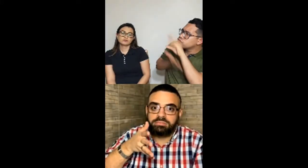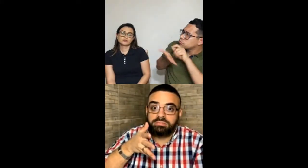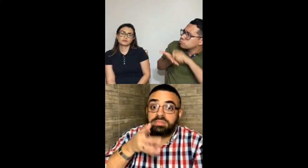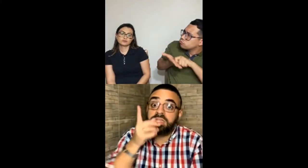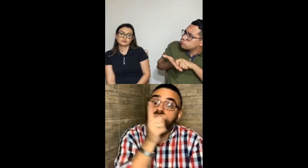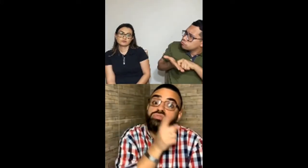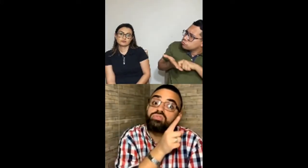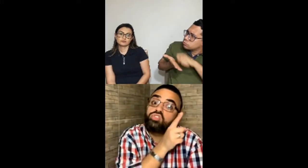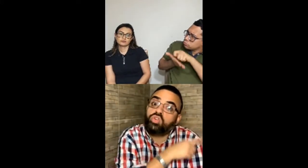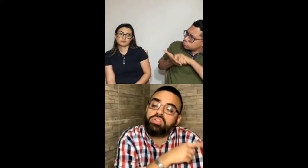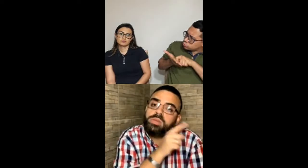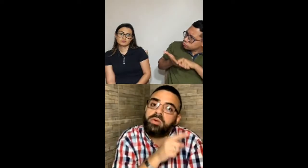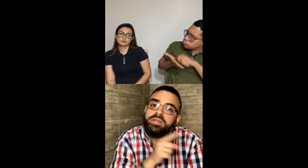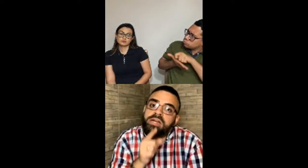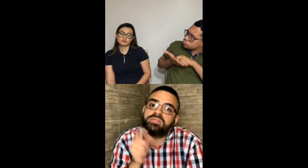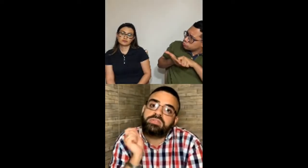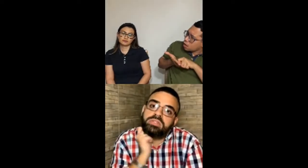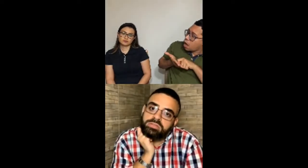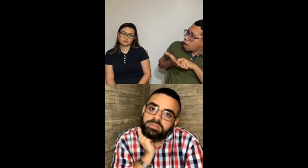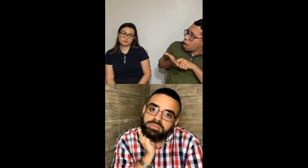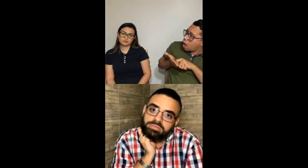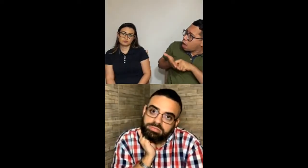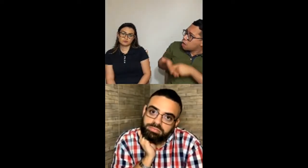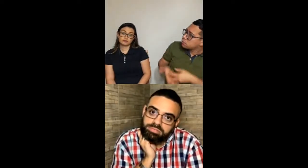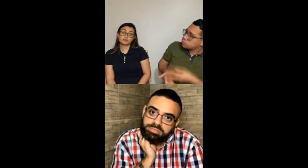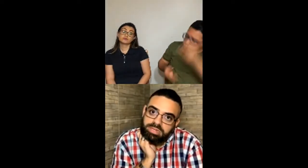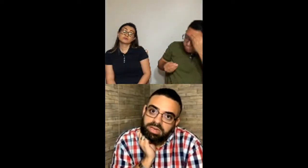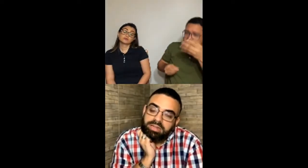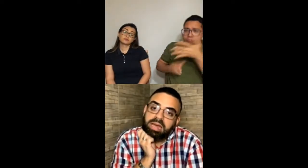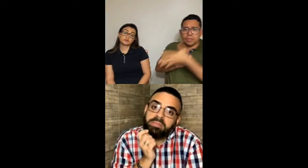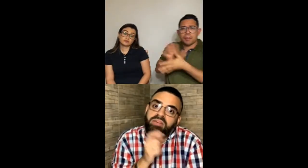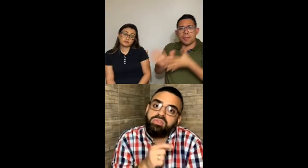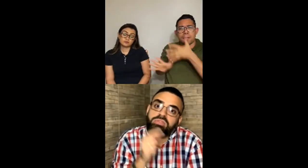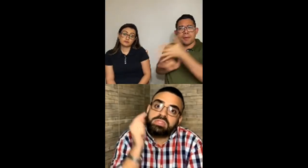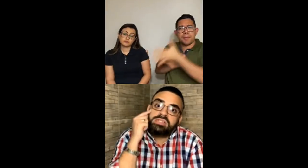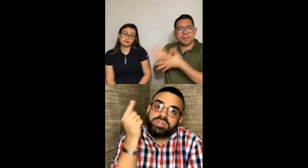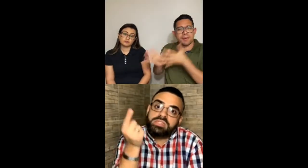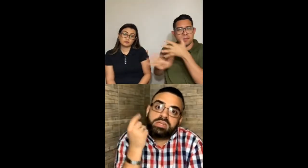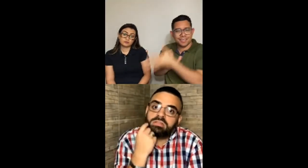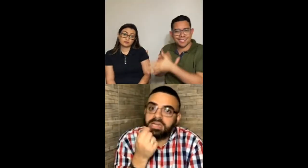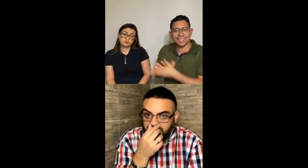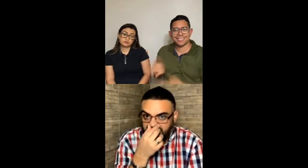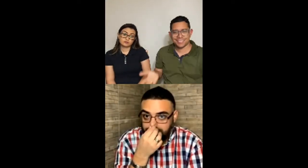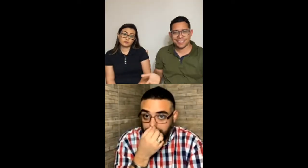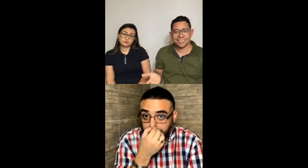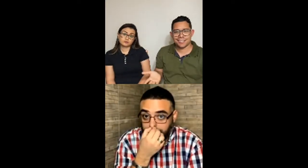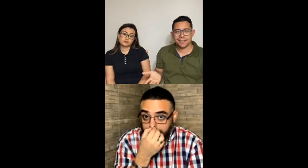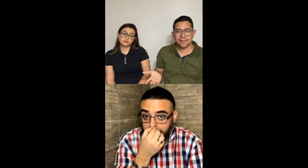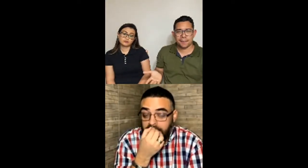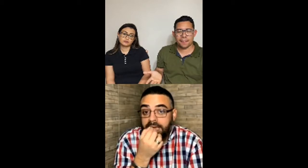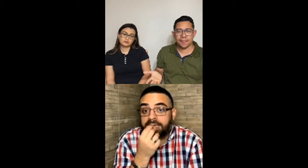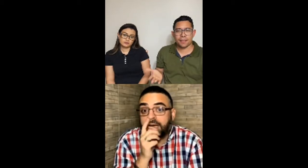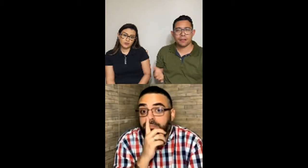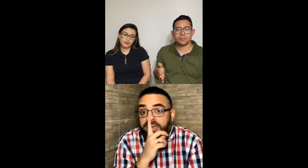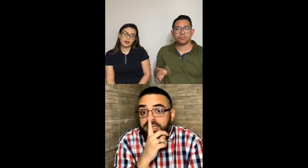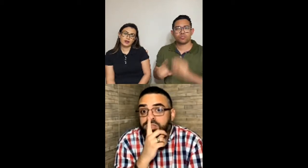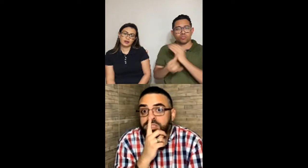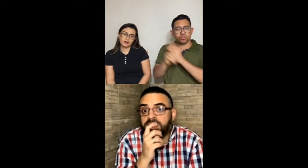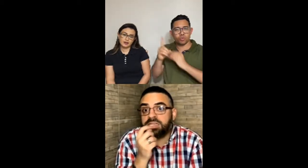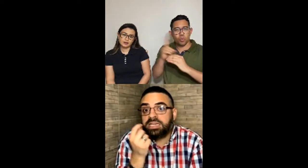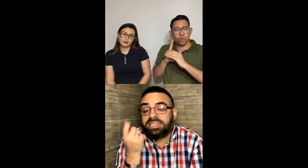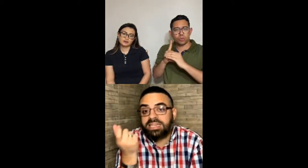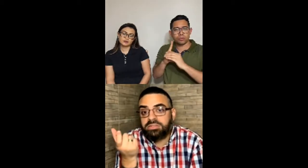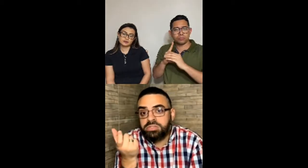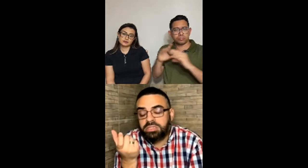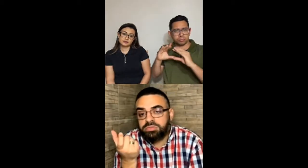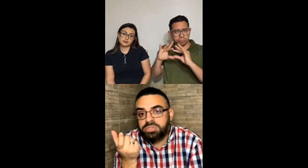Ficava numa lousa. Aquilo lá, eles sinalizavam. E os surdos todos memorizavam durante o culto.